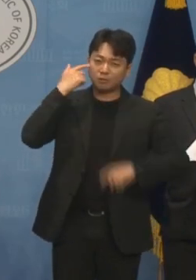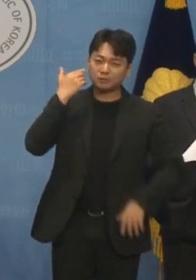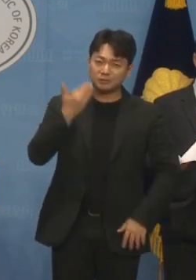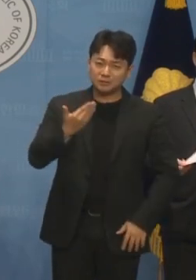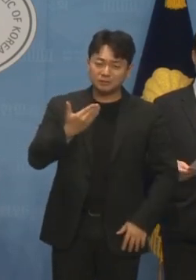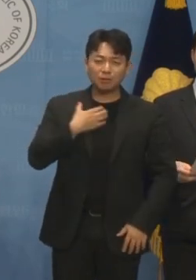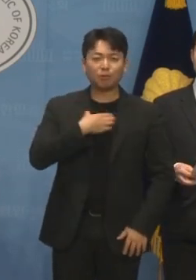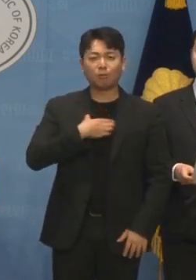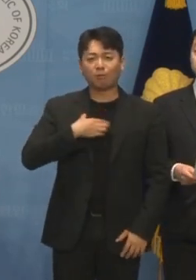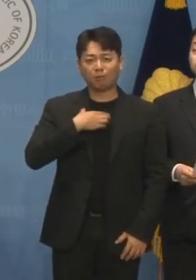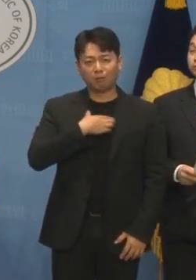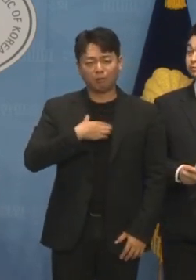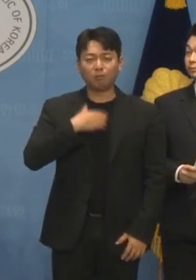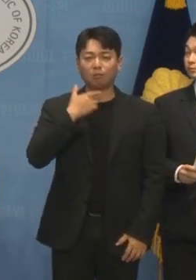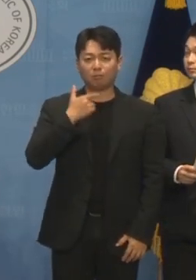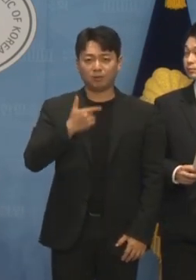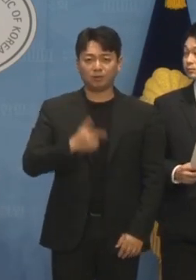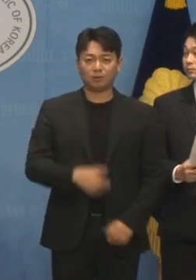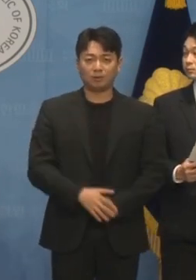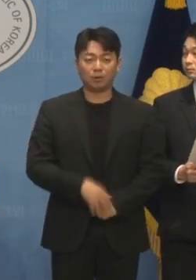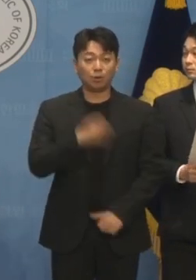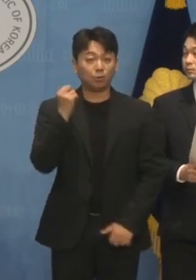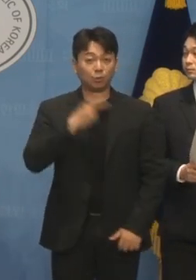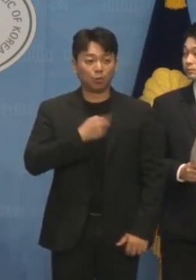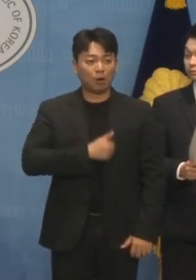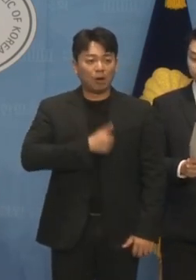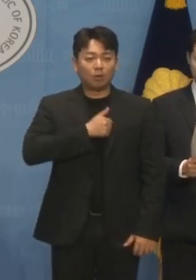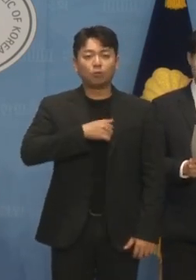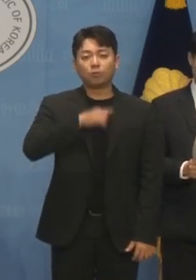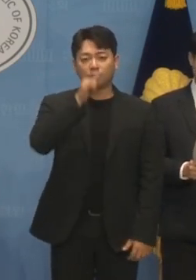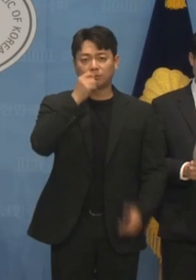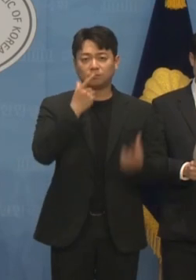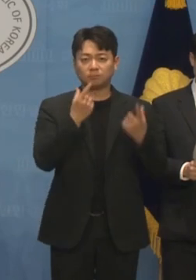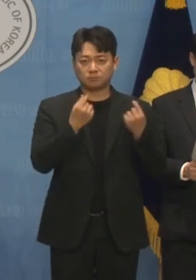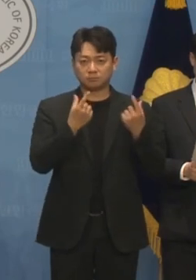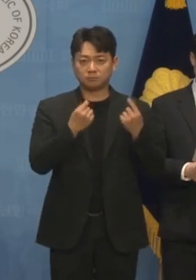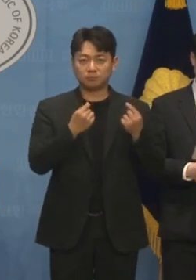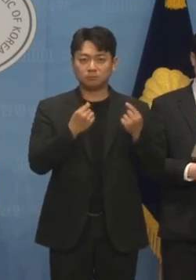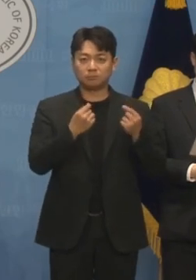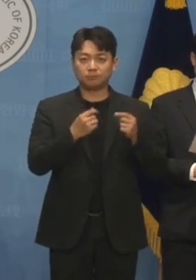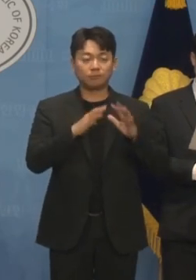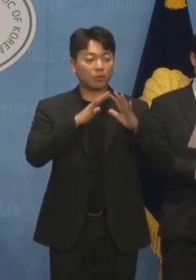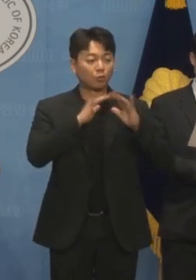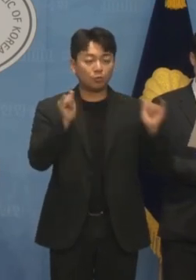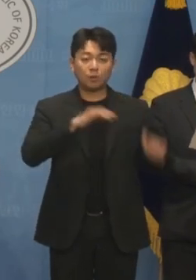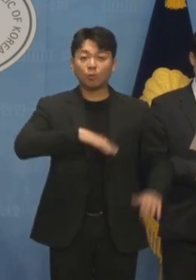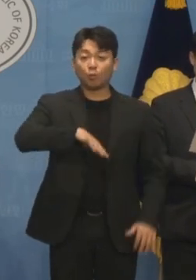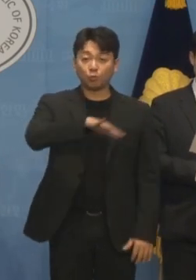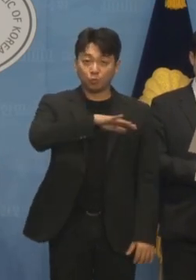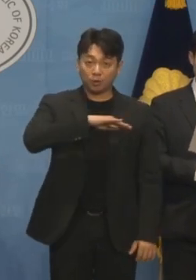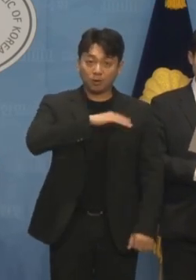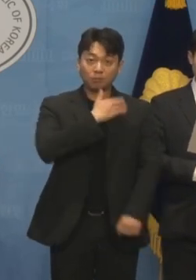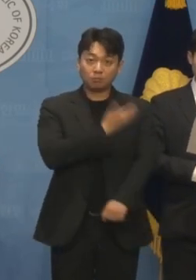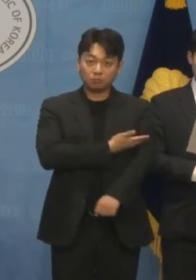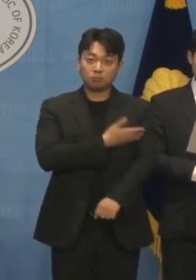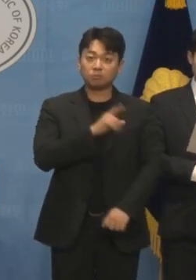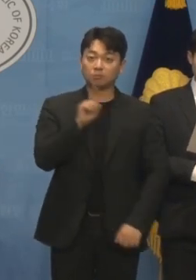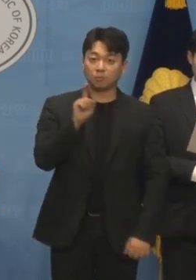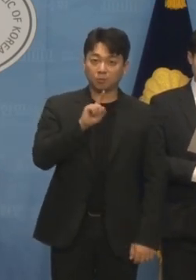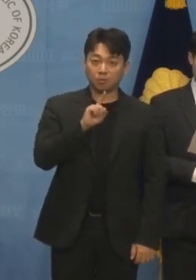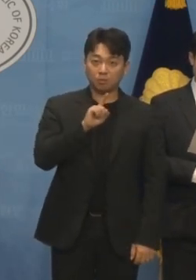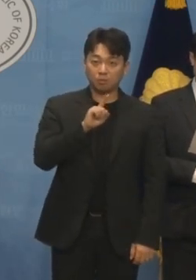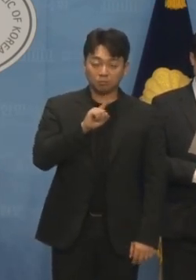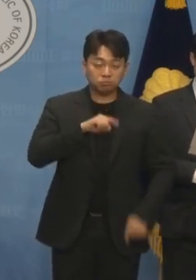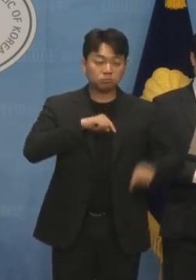화도 참 많이 나답니다 대한민국 국에게 보장된 정치 원금을 냈을